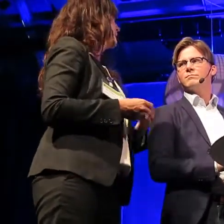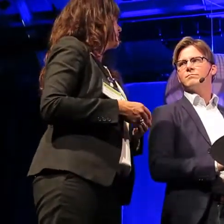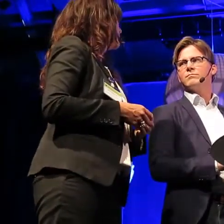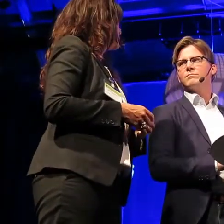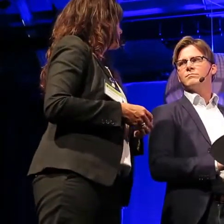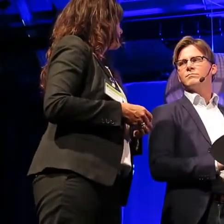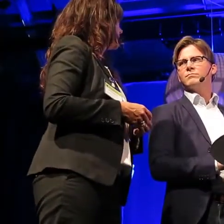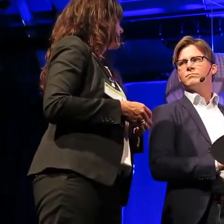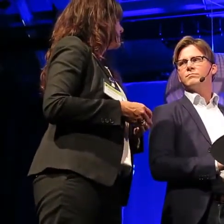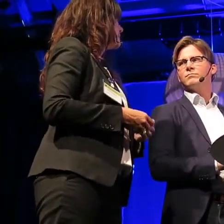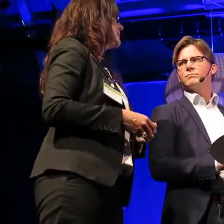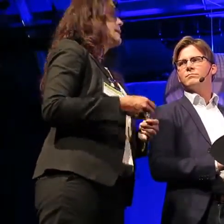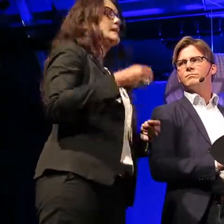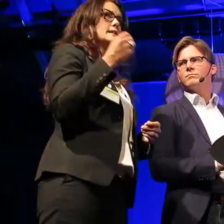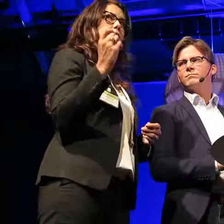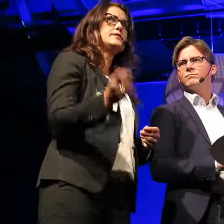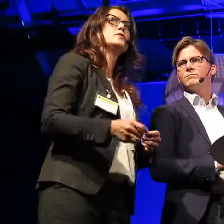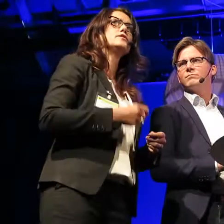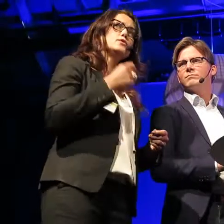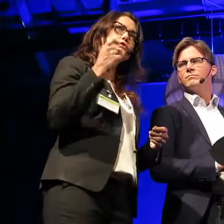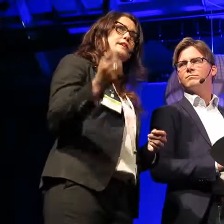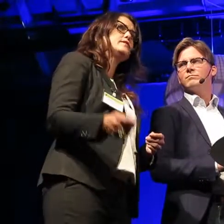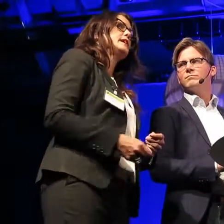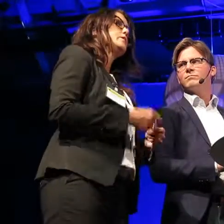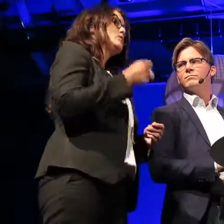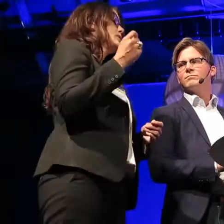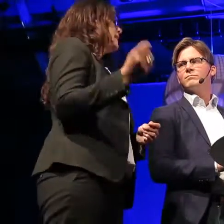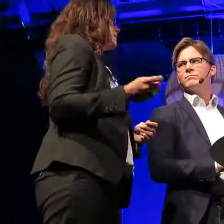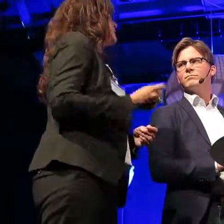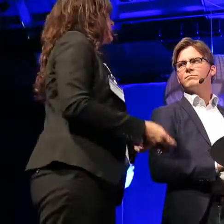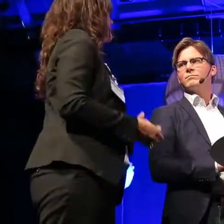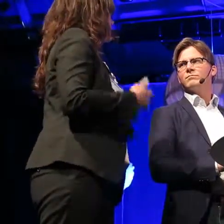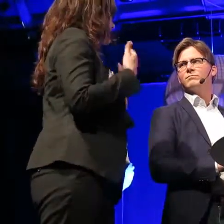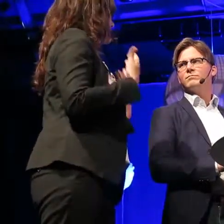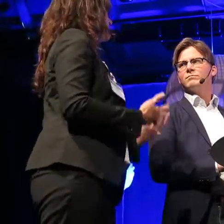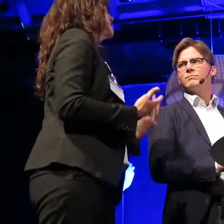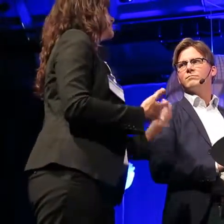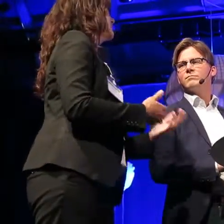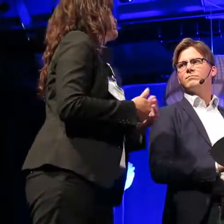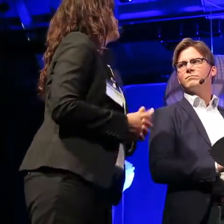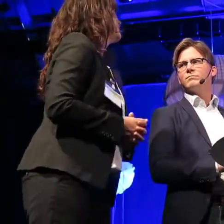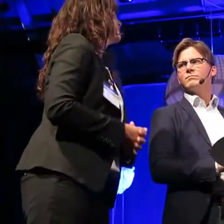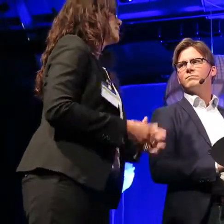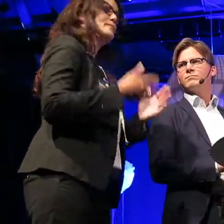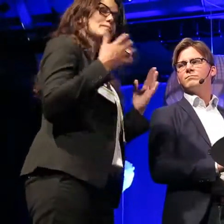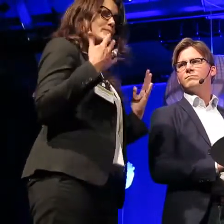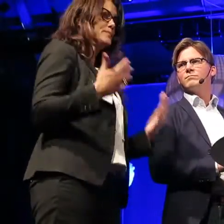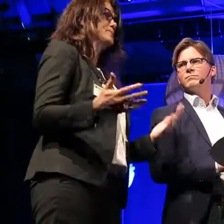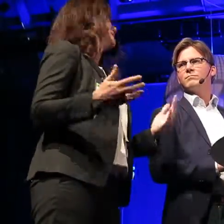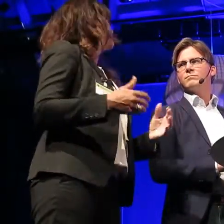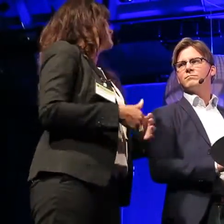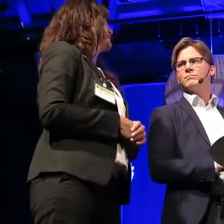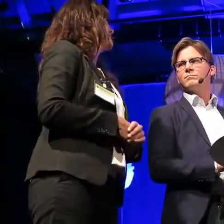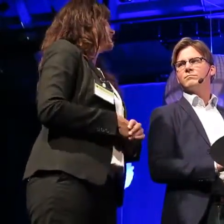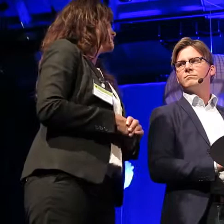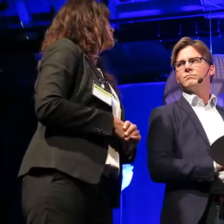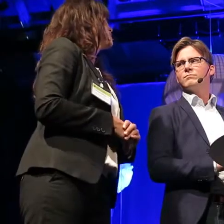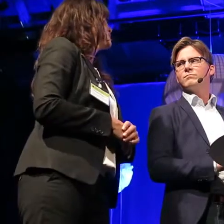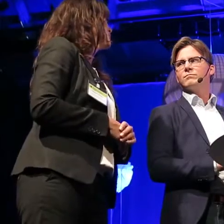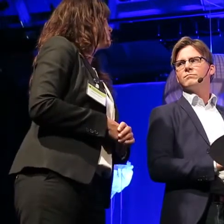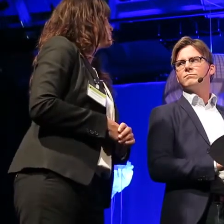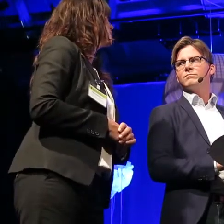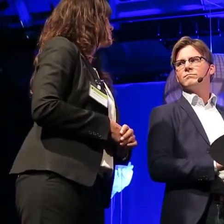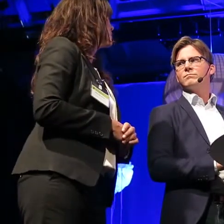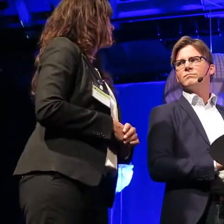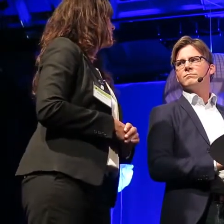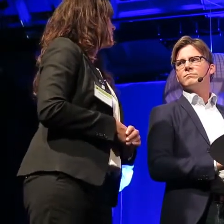till exempel nära 2030. Så att vi har fortfarande en väg att gå, även om det gläder mig väldigt att Erik Ullenhag liksom vill att alla ska